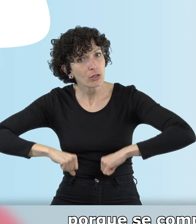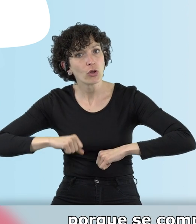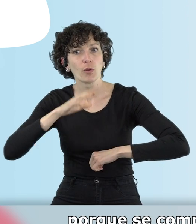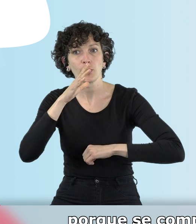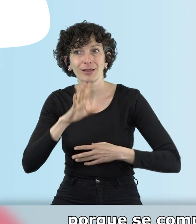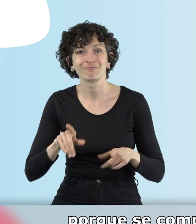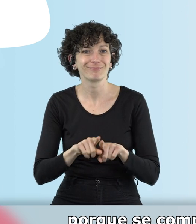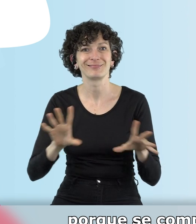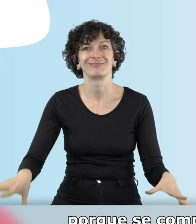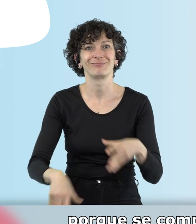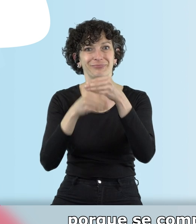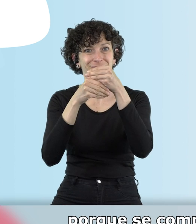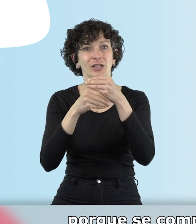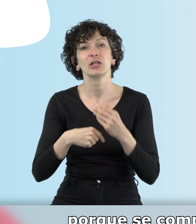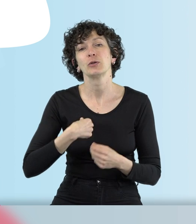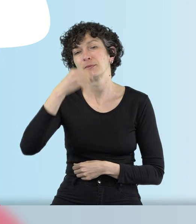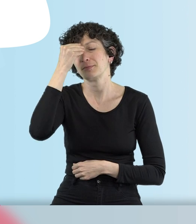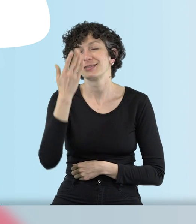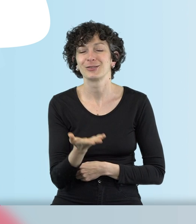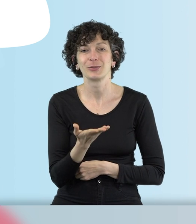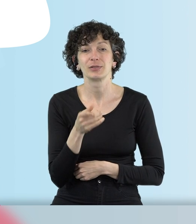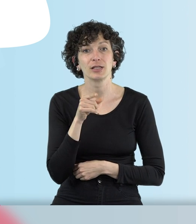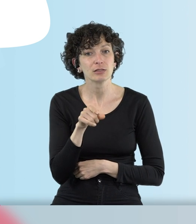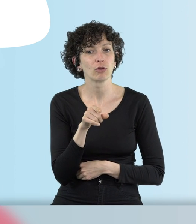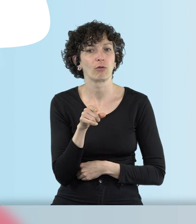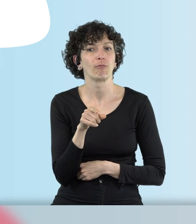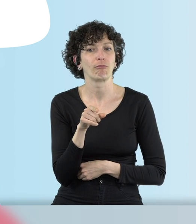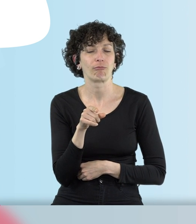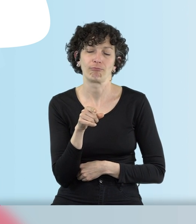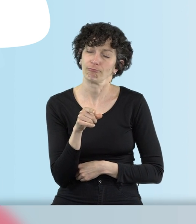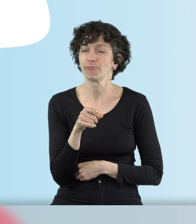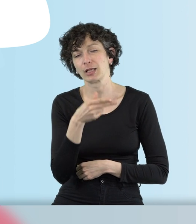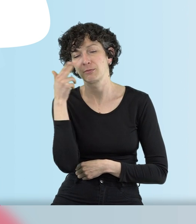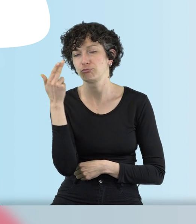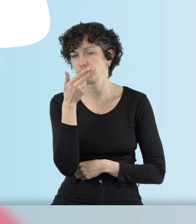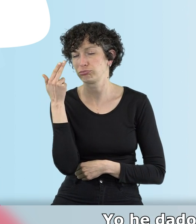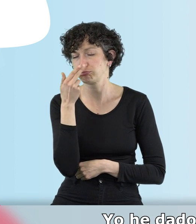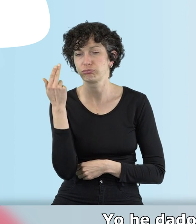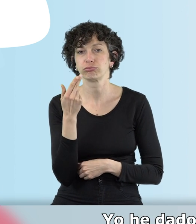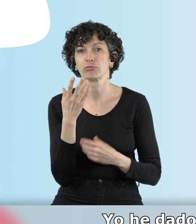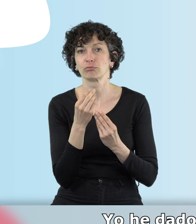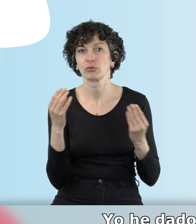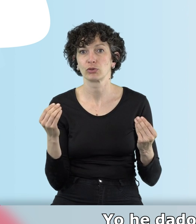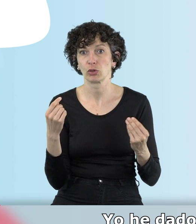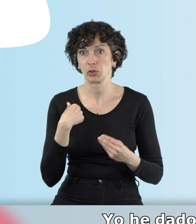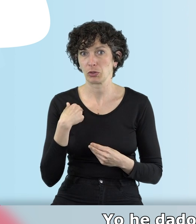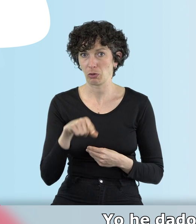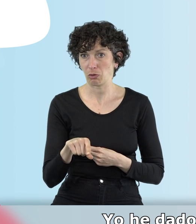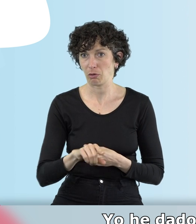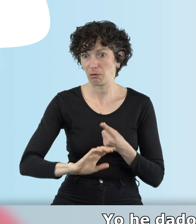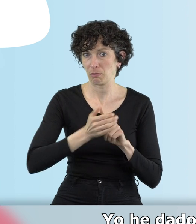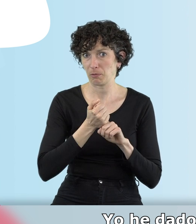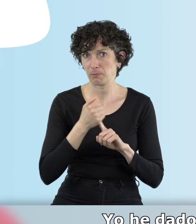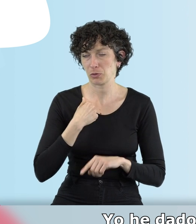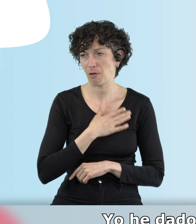se complementan. O sea, pienso que es un paso este. A mí me parece interesantísimo y que yo he dado con él y